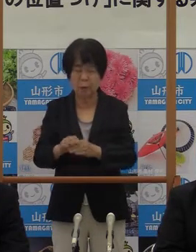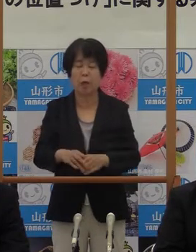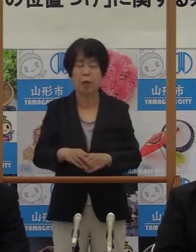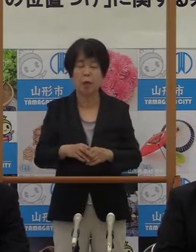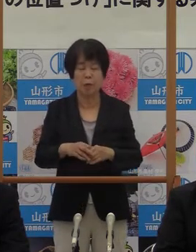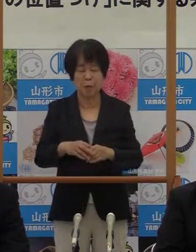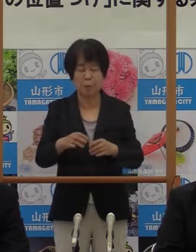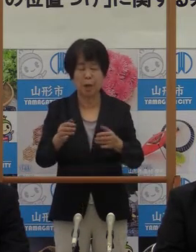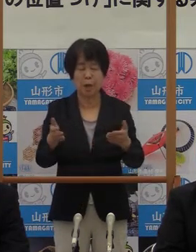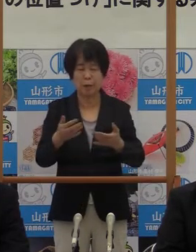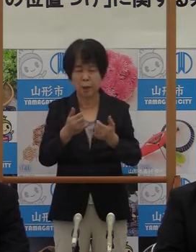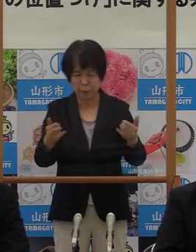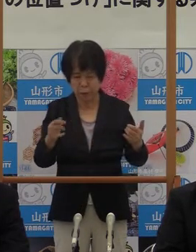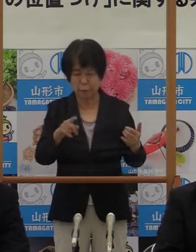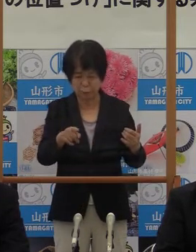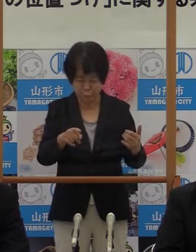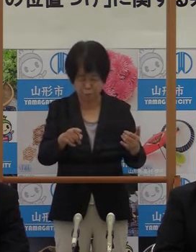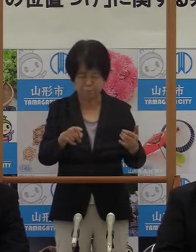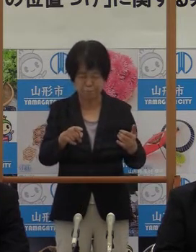も